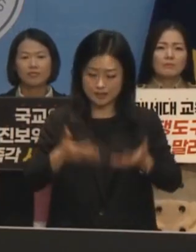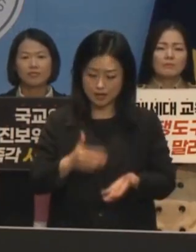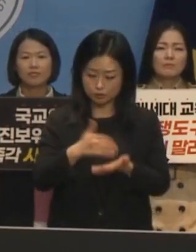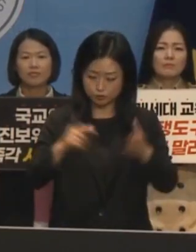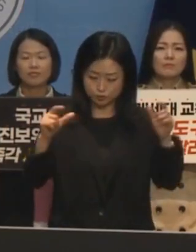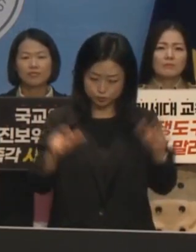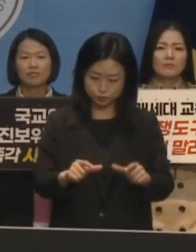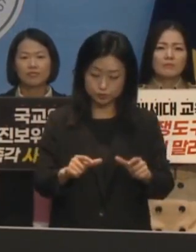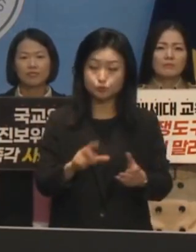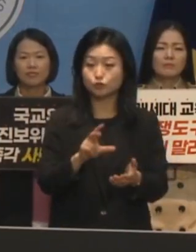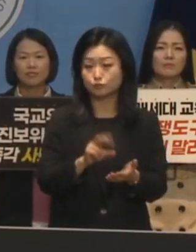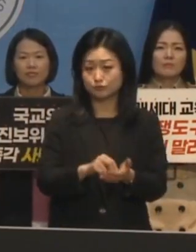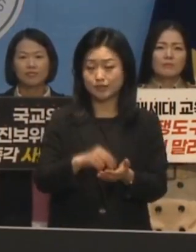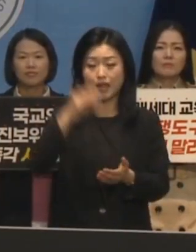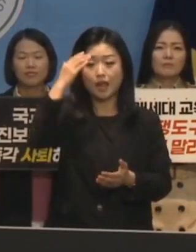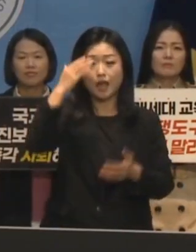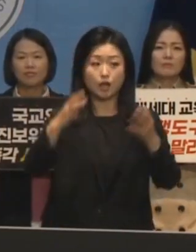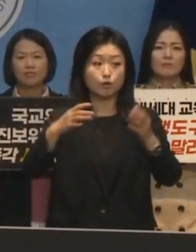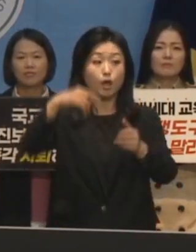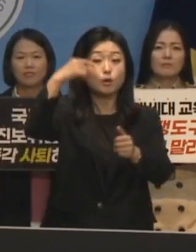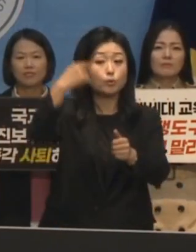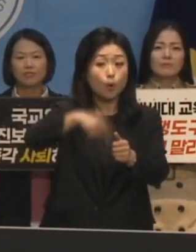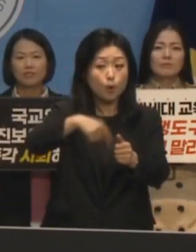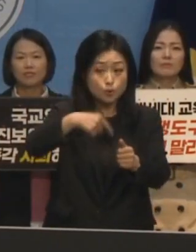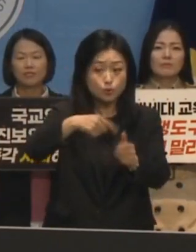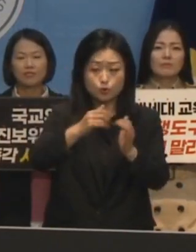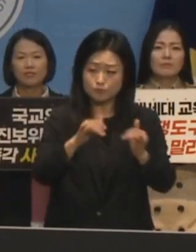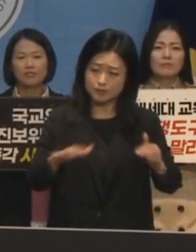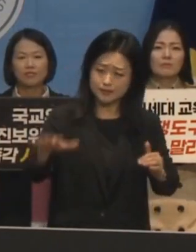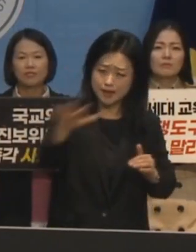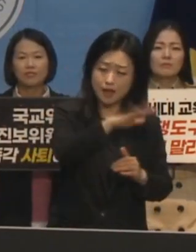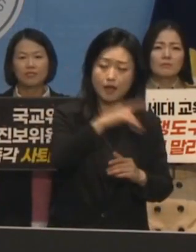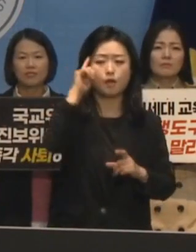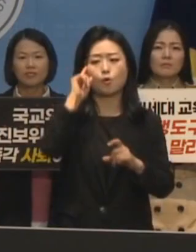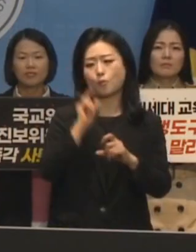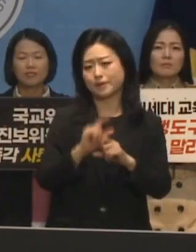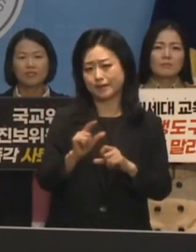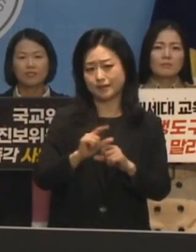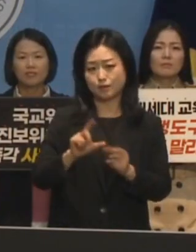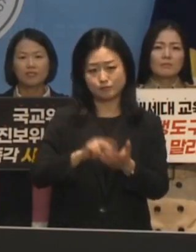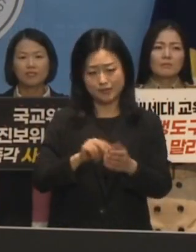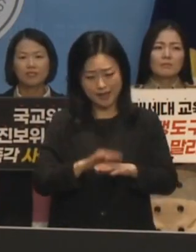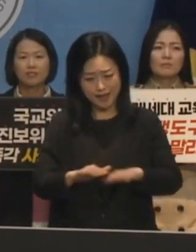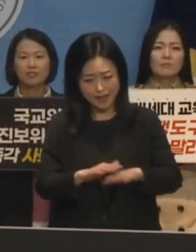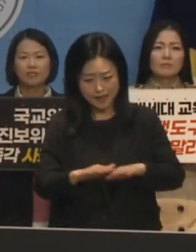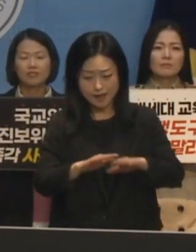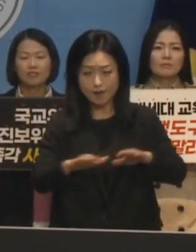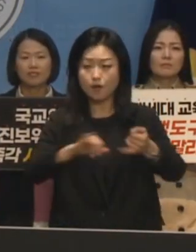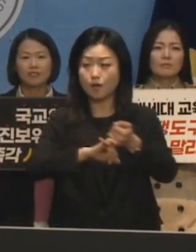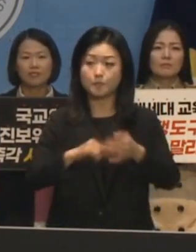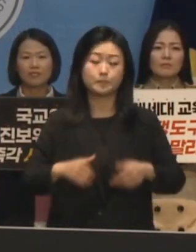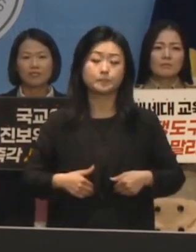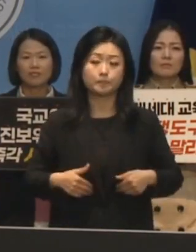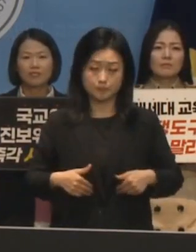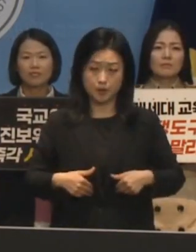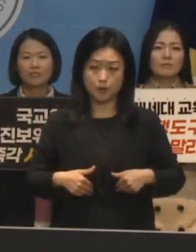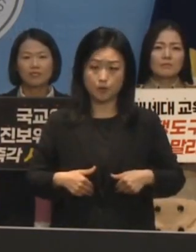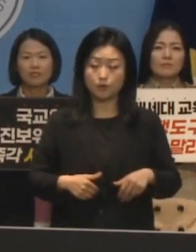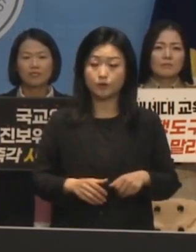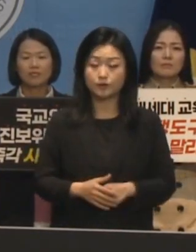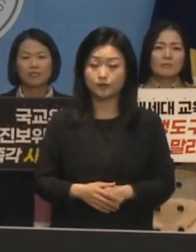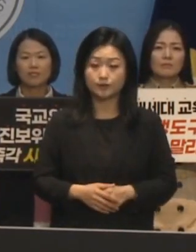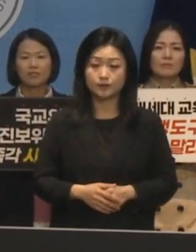초저출산국 대한민국에서 교육 문제는 국민 모두 고민하며 풀어가야 하는 필수적 과제이다.